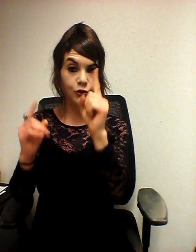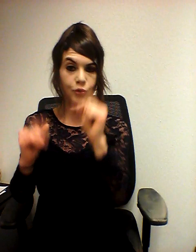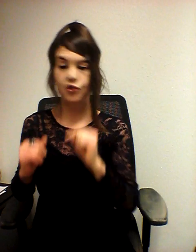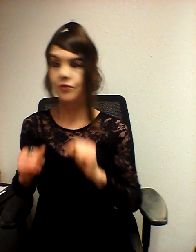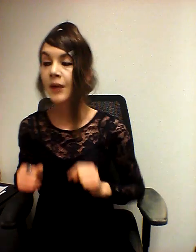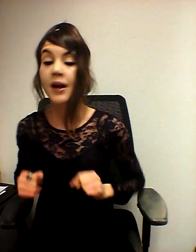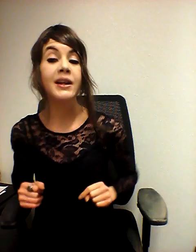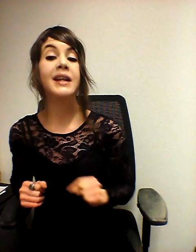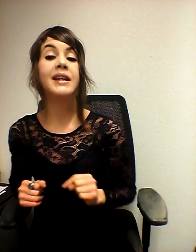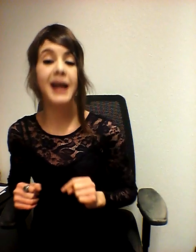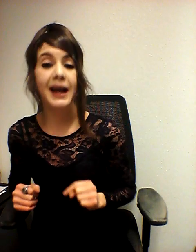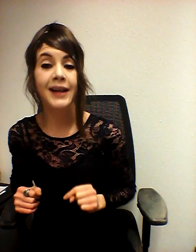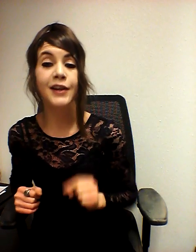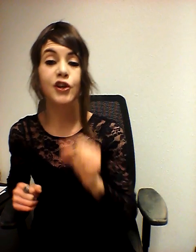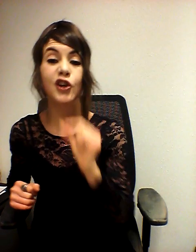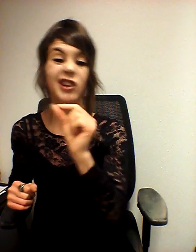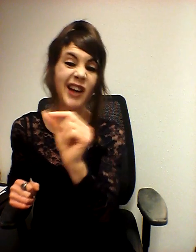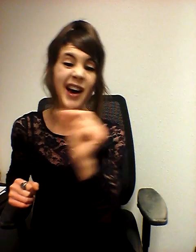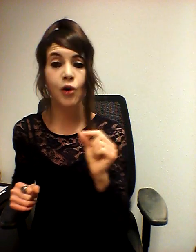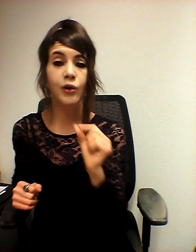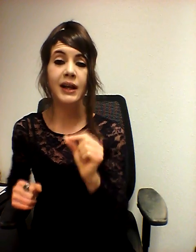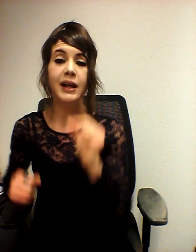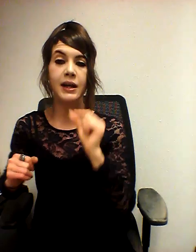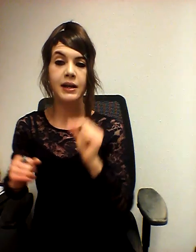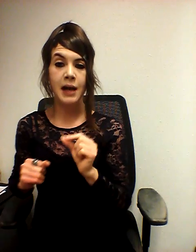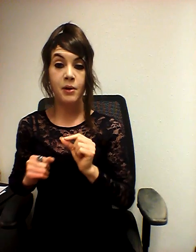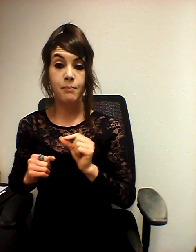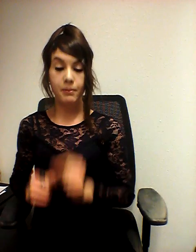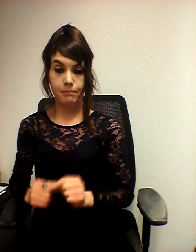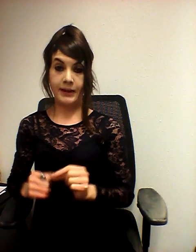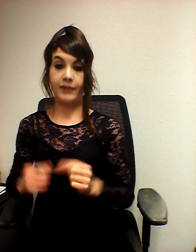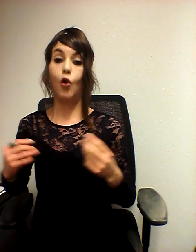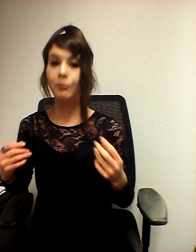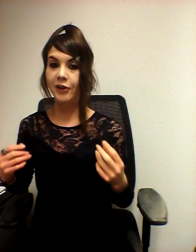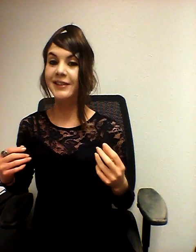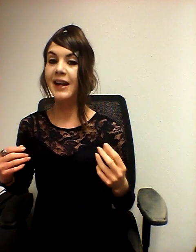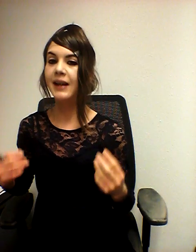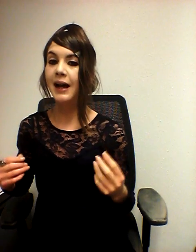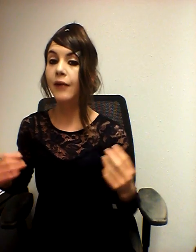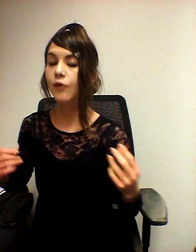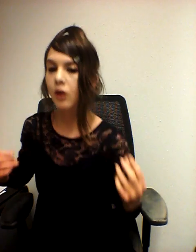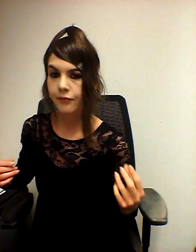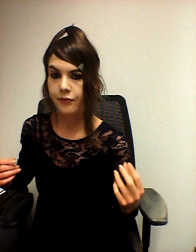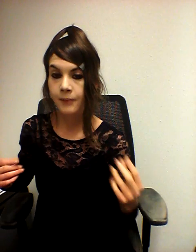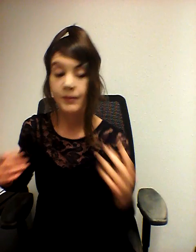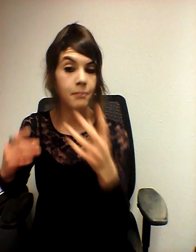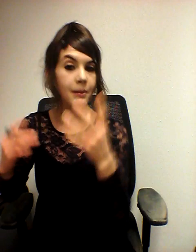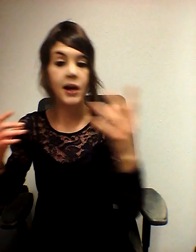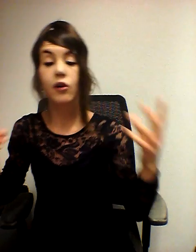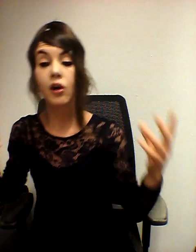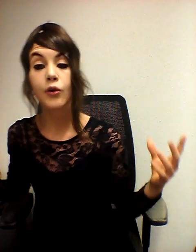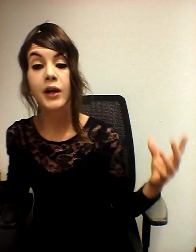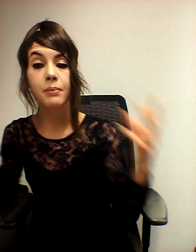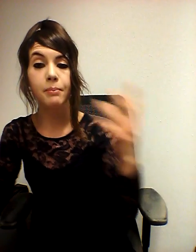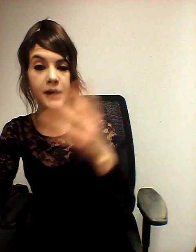Dus wanneer jij je calorieinname beperkt omdat jij graag wil afvallen maar jouw caloriebeperking